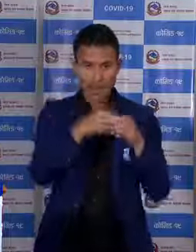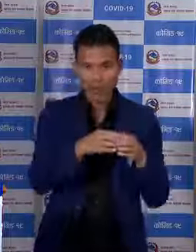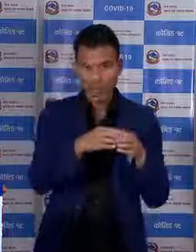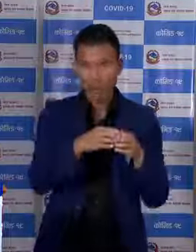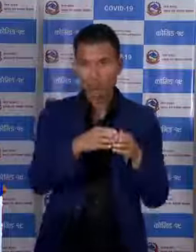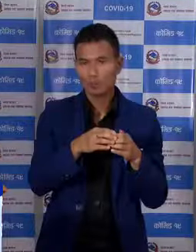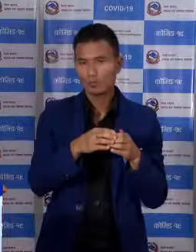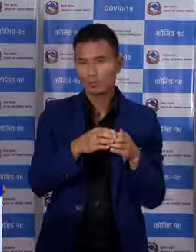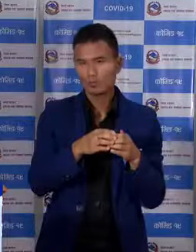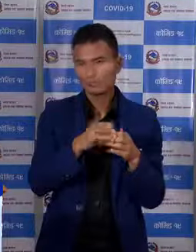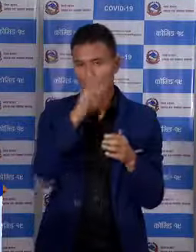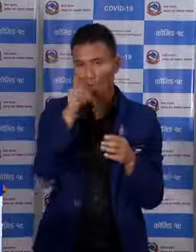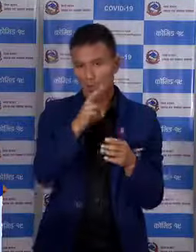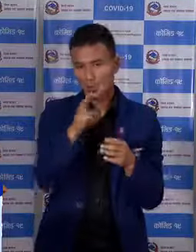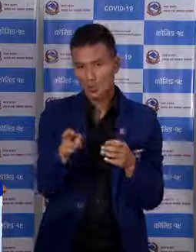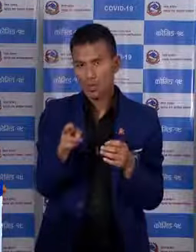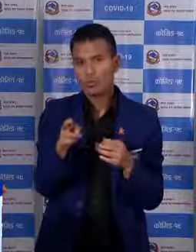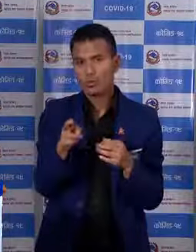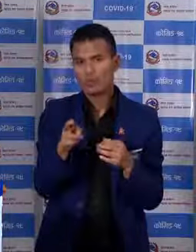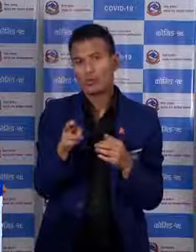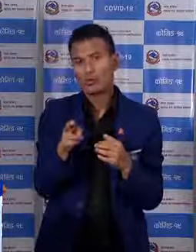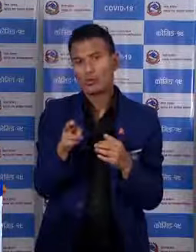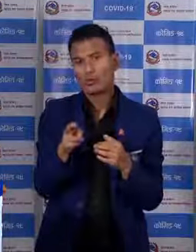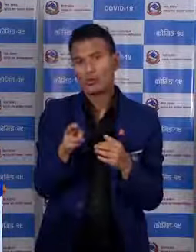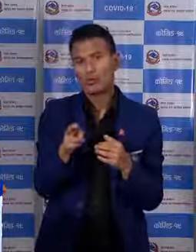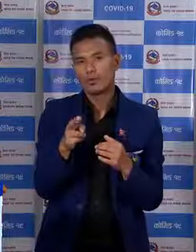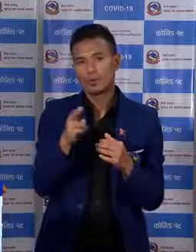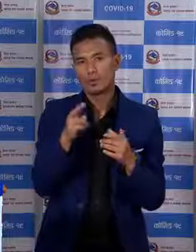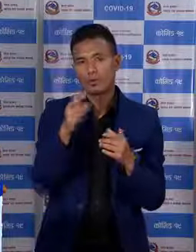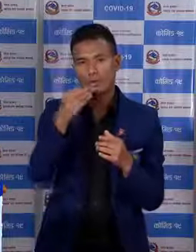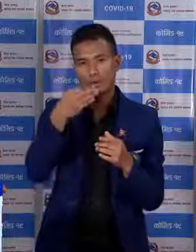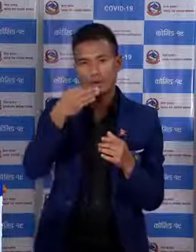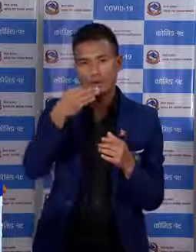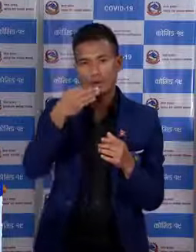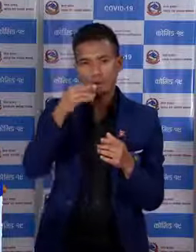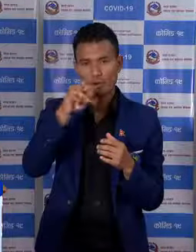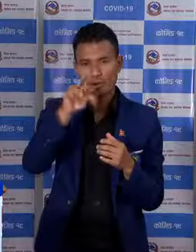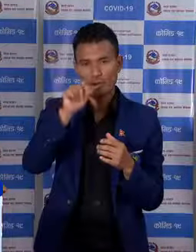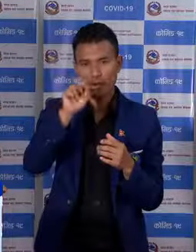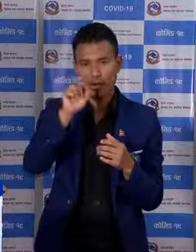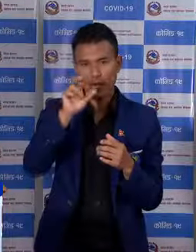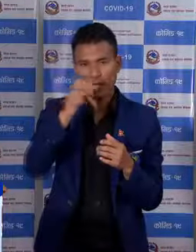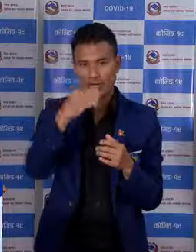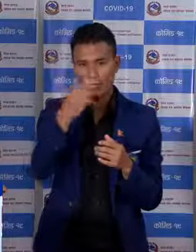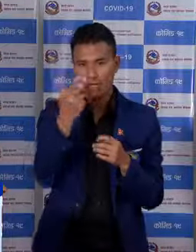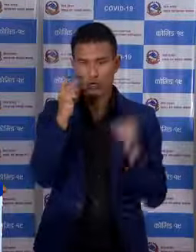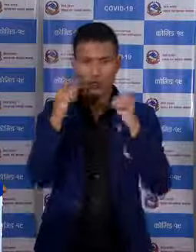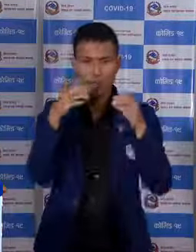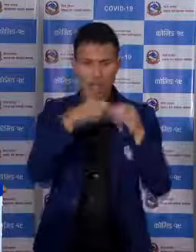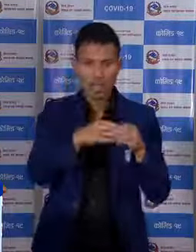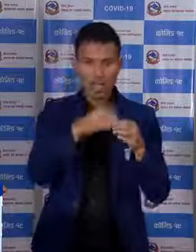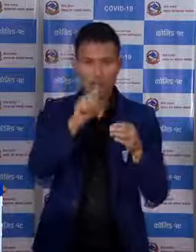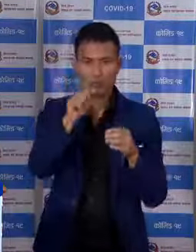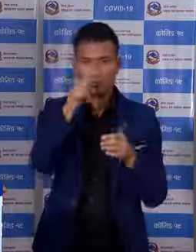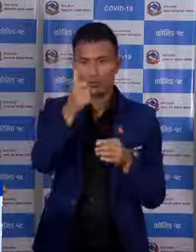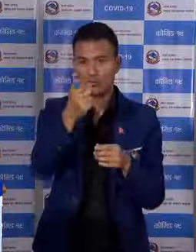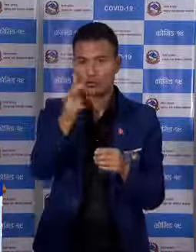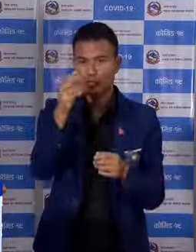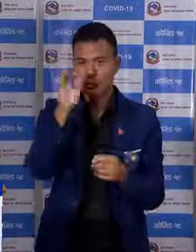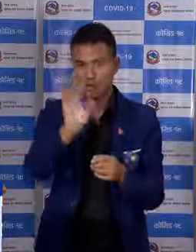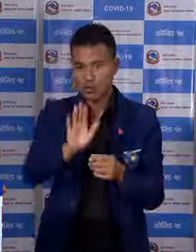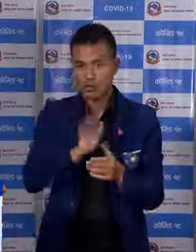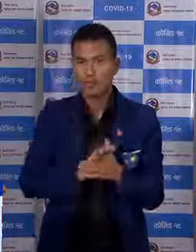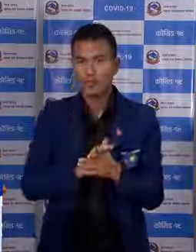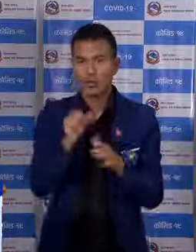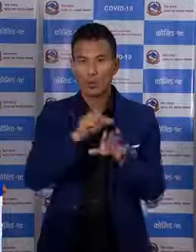रधर्राही गोनाही नगरपाली का चो जाना उन्हों